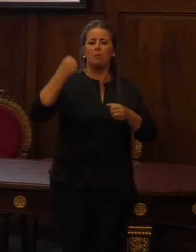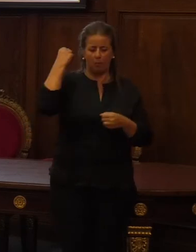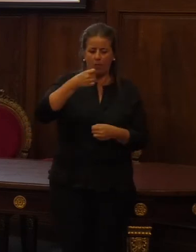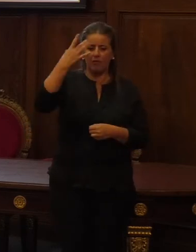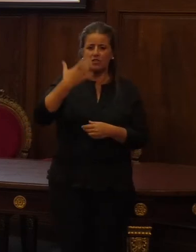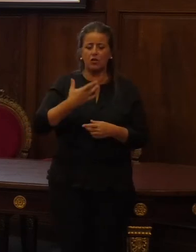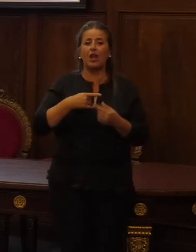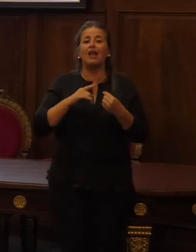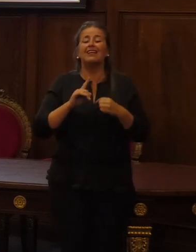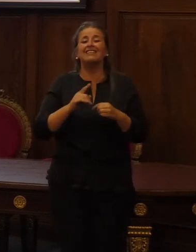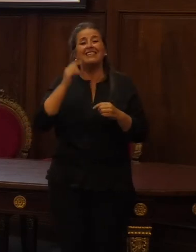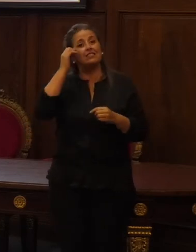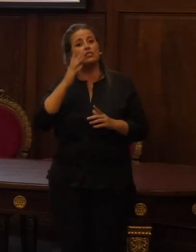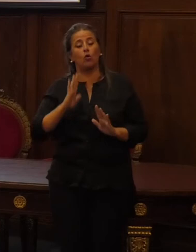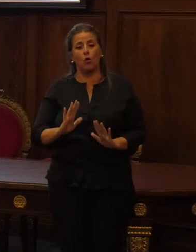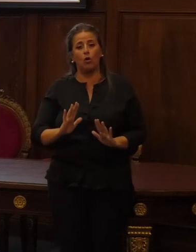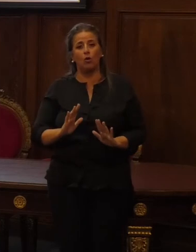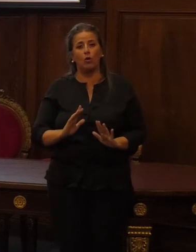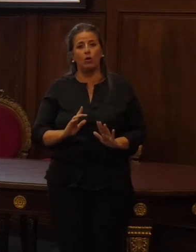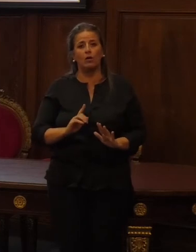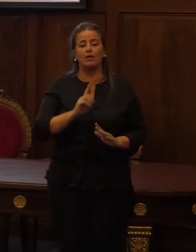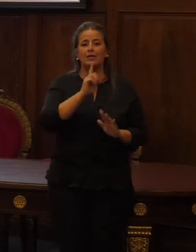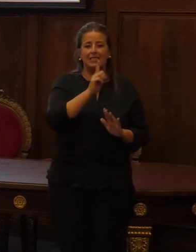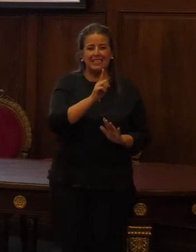de la profesión del psicólogo,